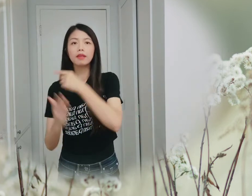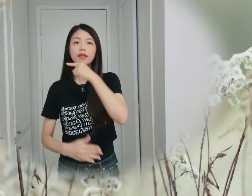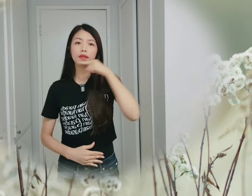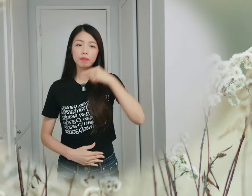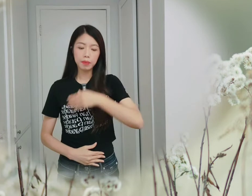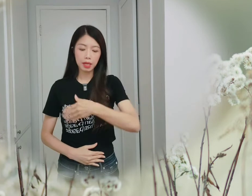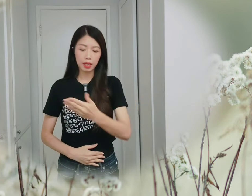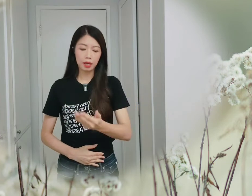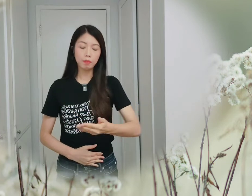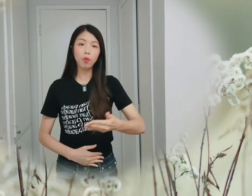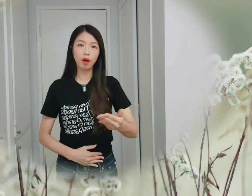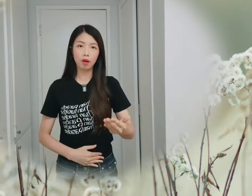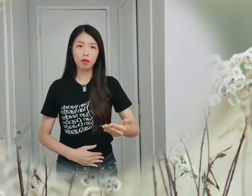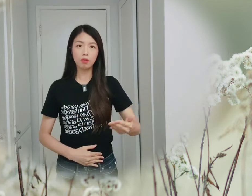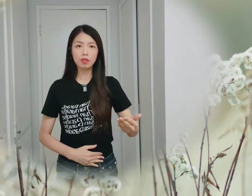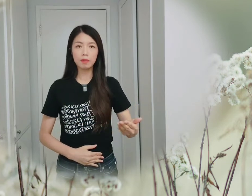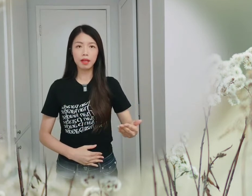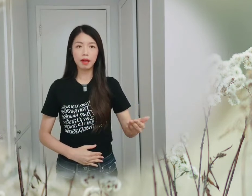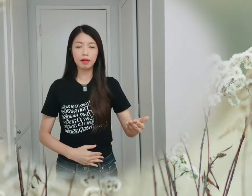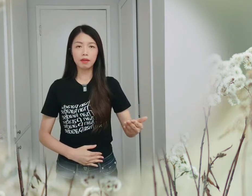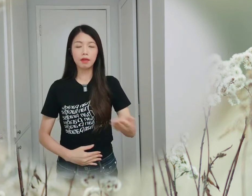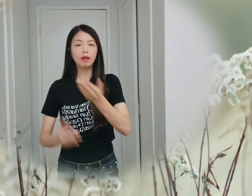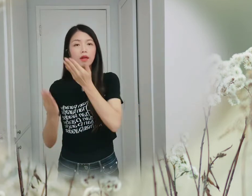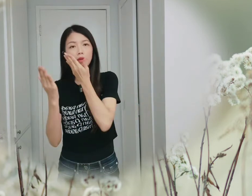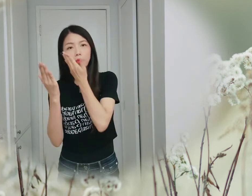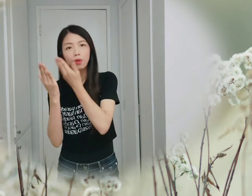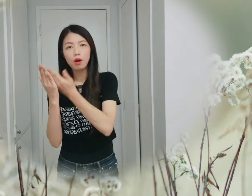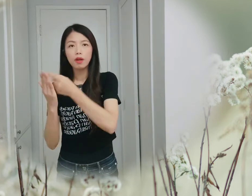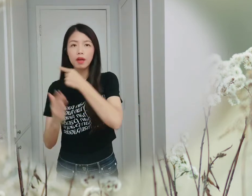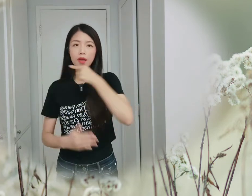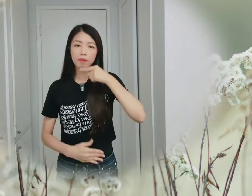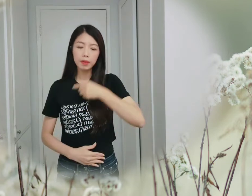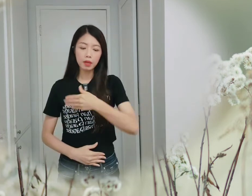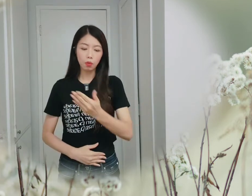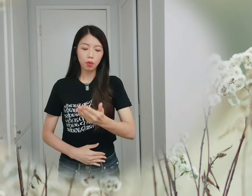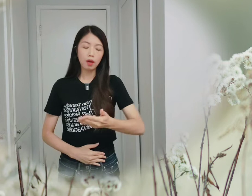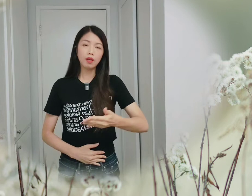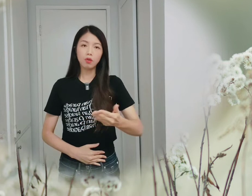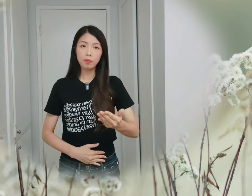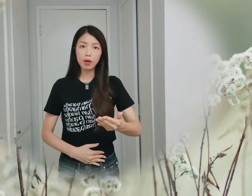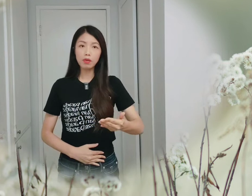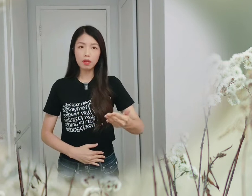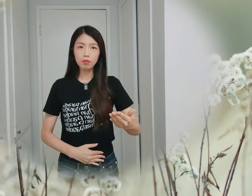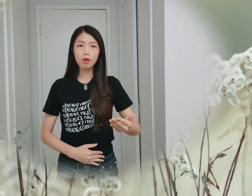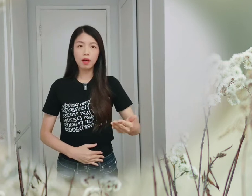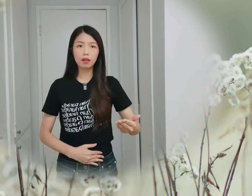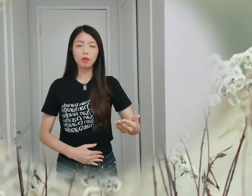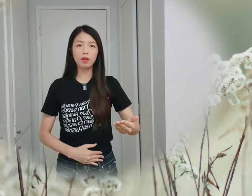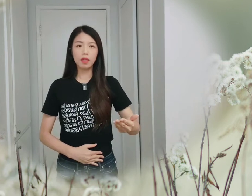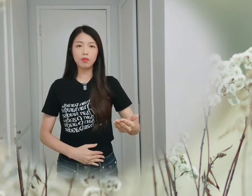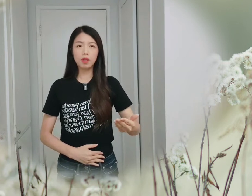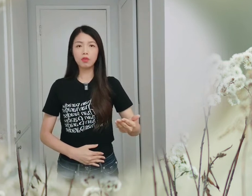귀한 피, 보혈 이런 뜻입니다. 보혈의 피로 여기서 피라고 하는 뜻의